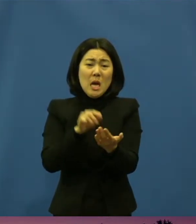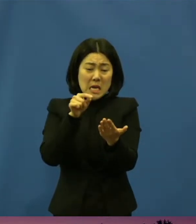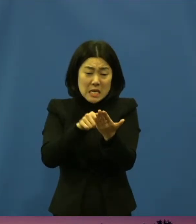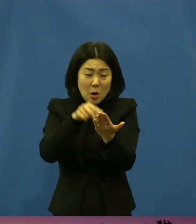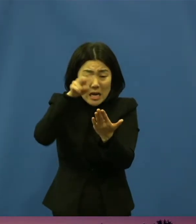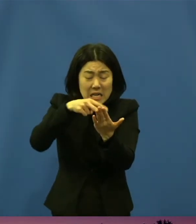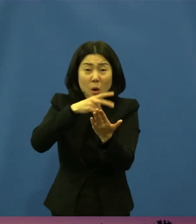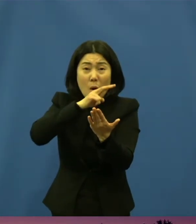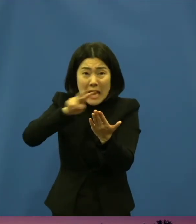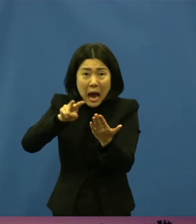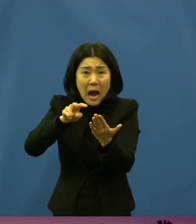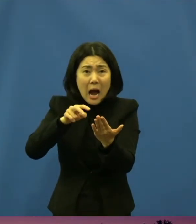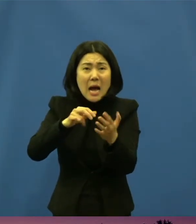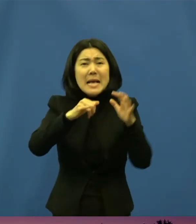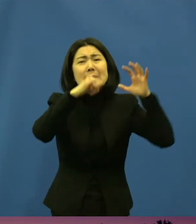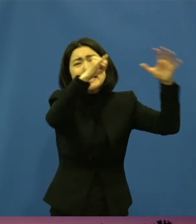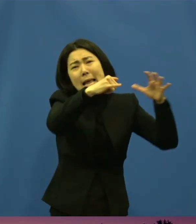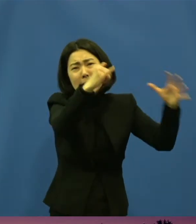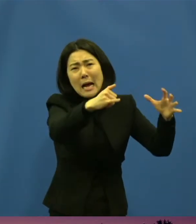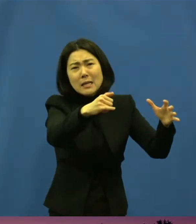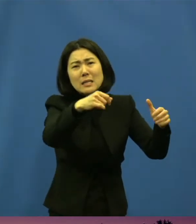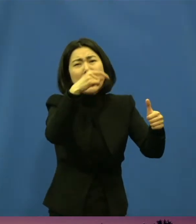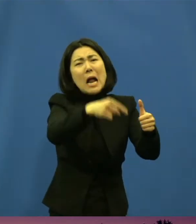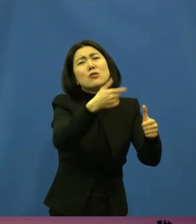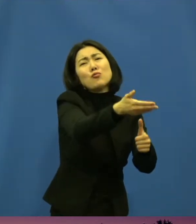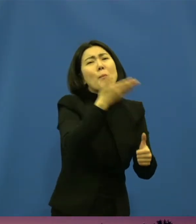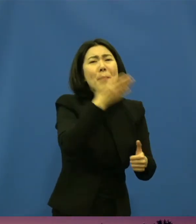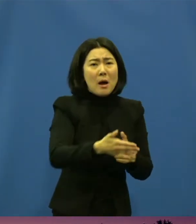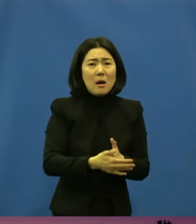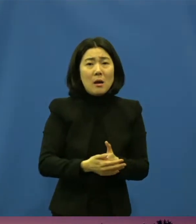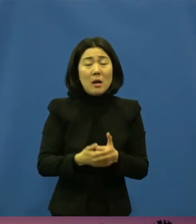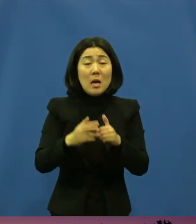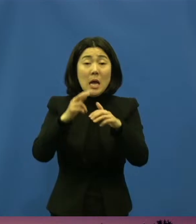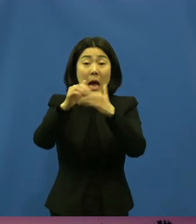그러면 어떻게 돼요? 우리는 세상을 따라갈 수밖에 없어요.